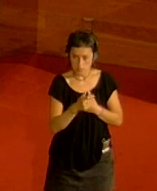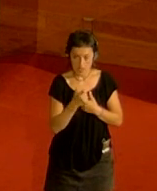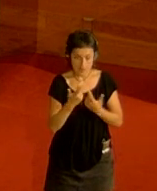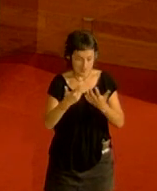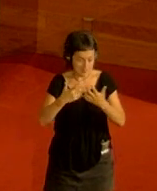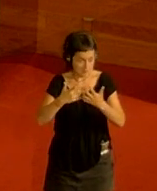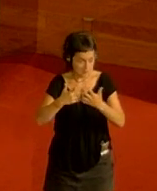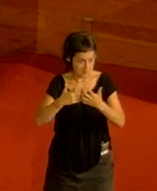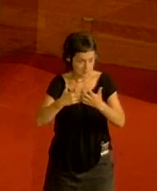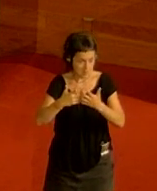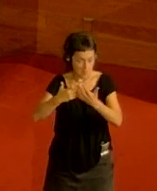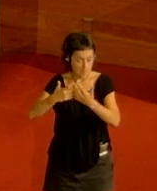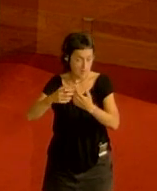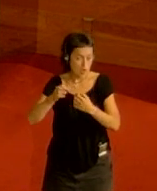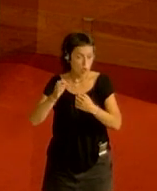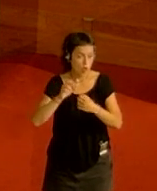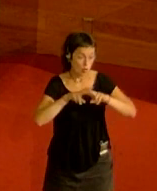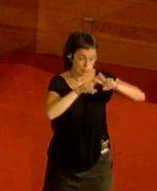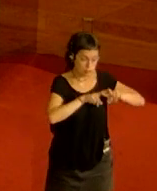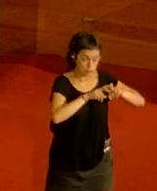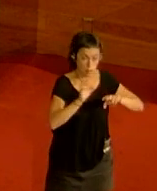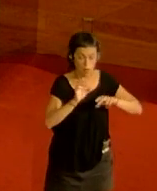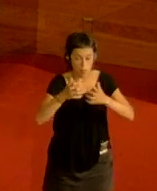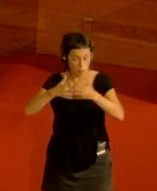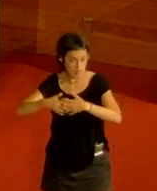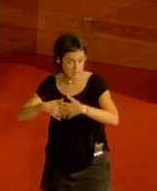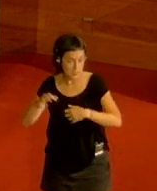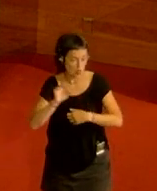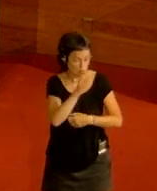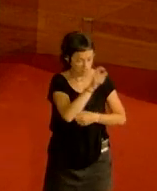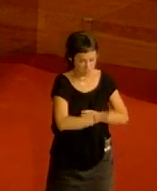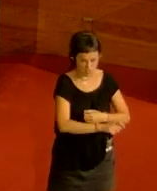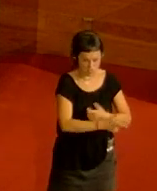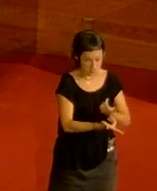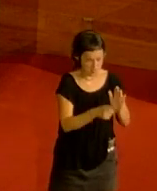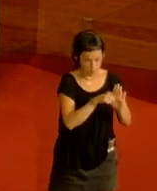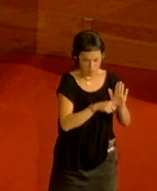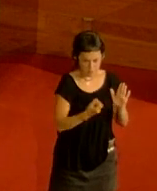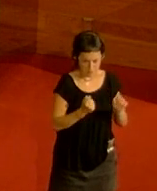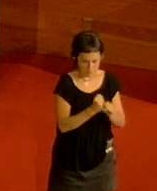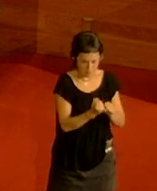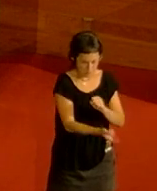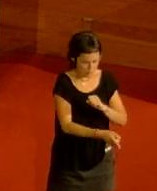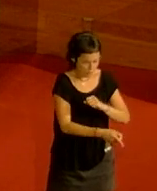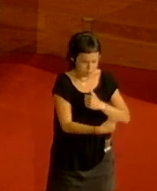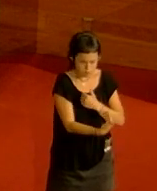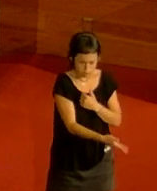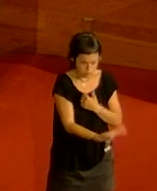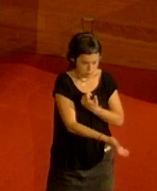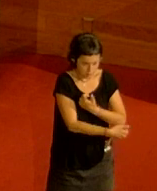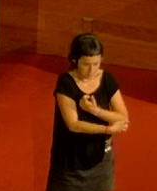y por humanos que actúan como máquinas que son los humanos precarizados y aquellos que que se precariza eh